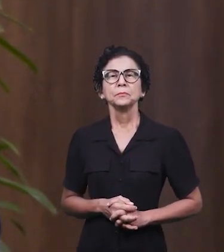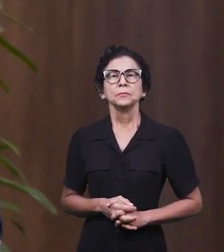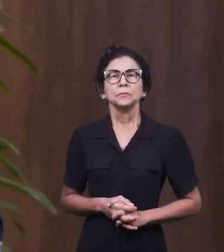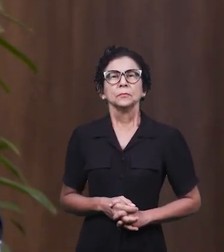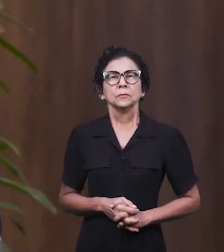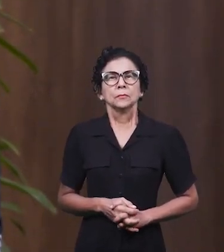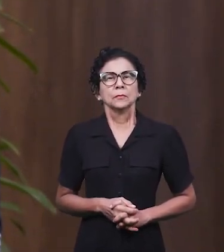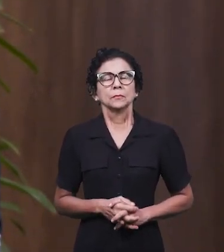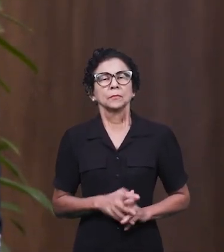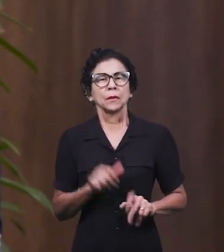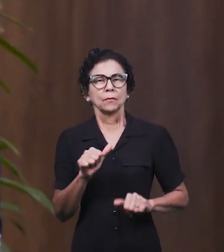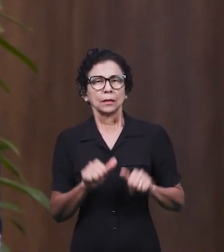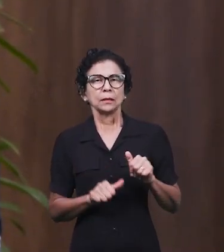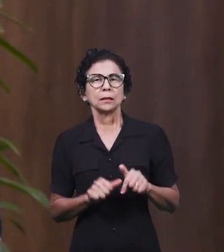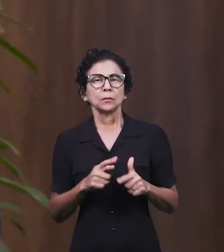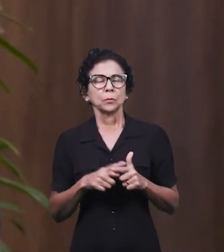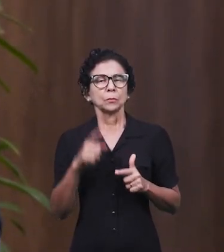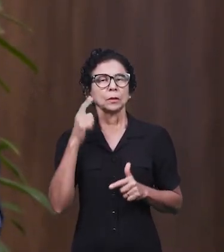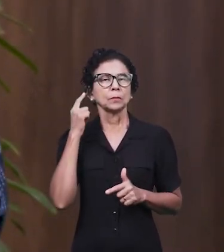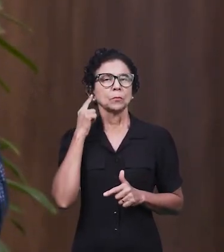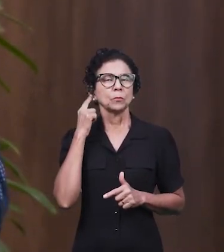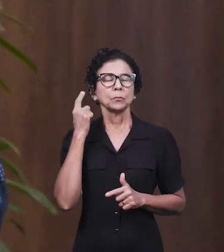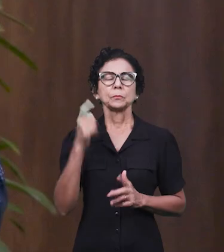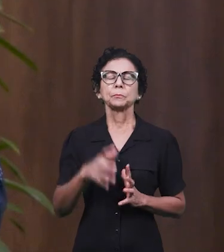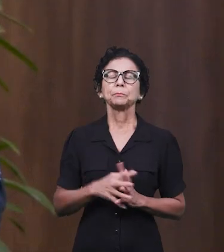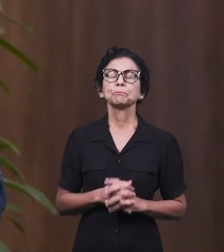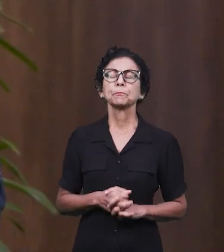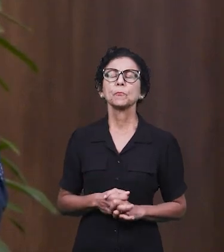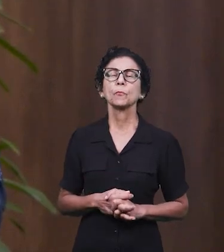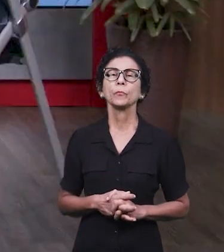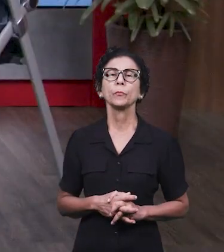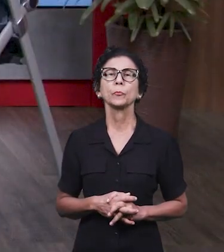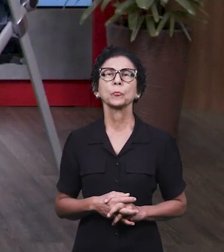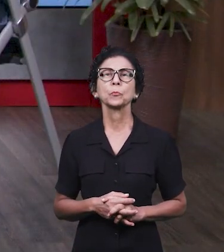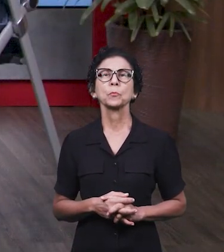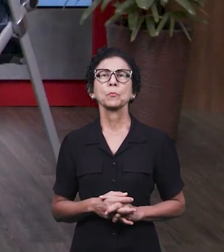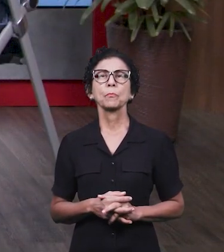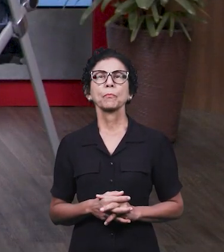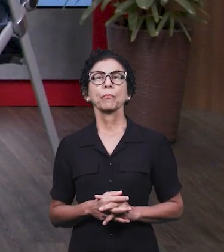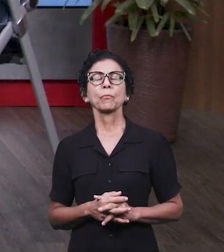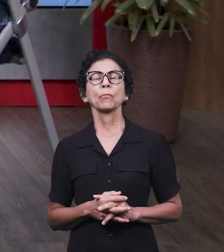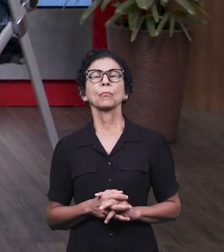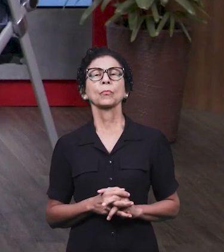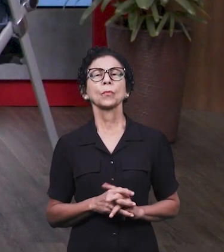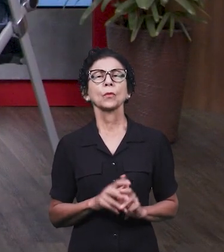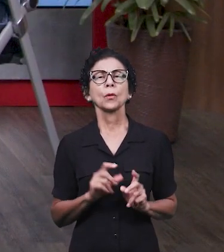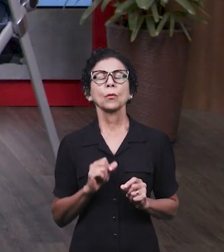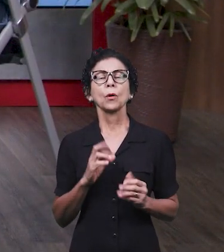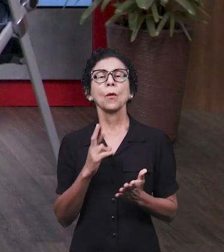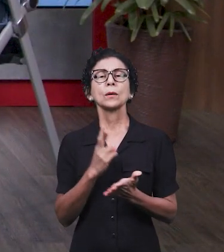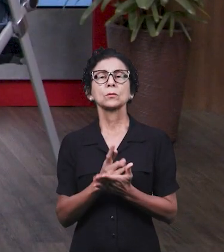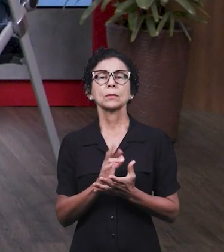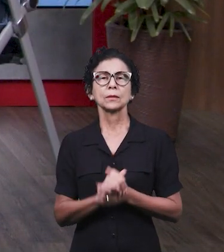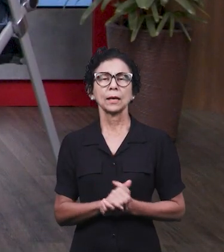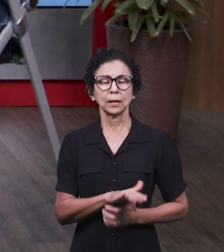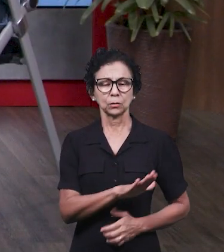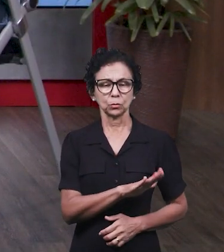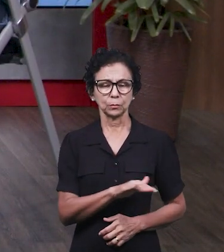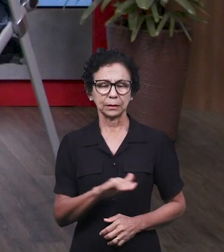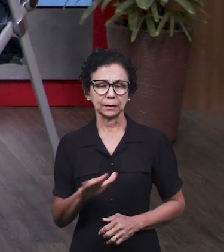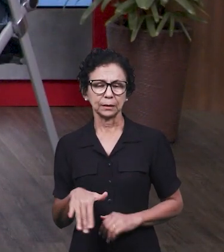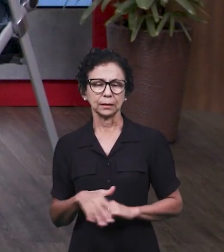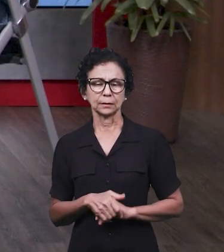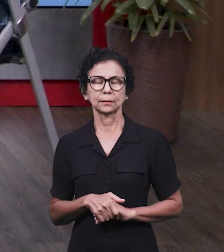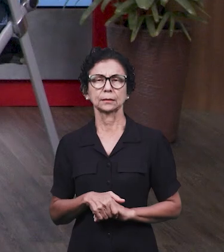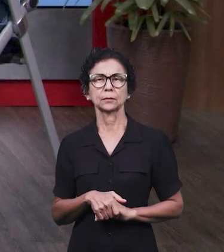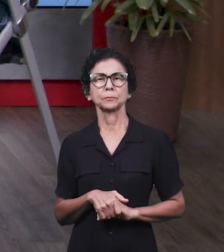Raquel, qual é o problema auditivo, o impacto que pode causar para uma criança no aprendizado, até